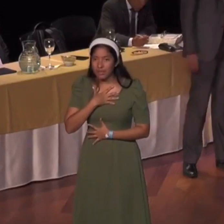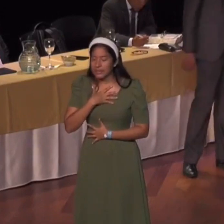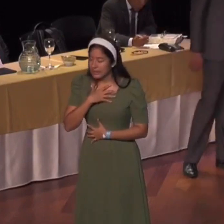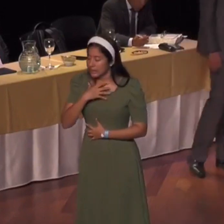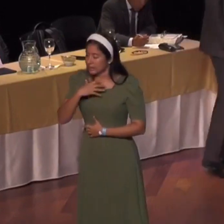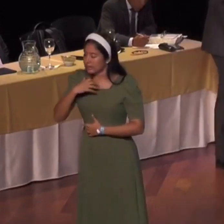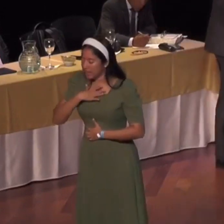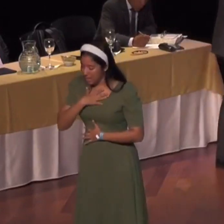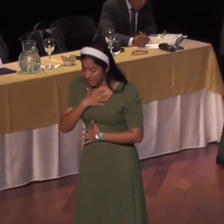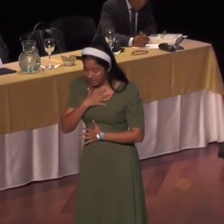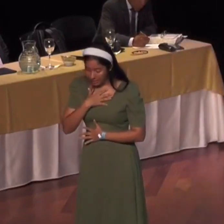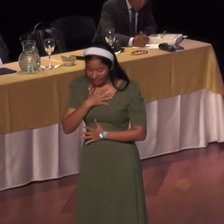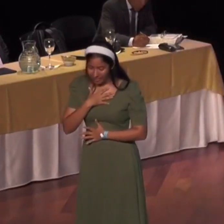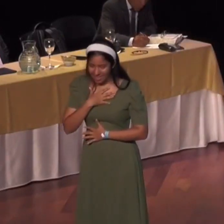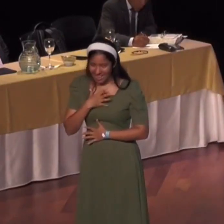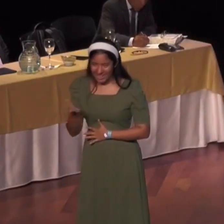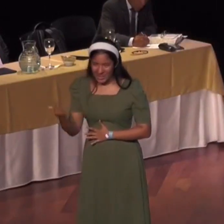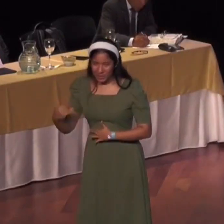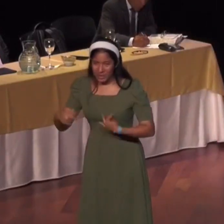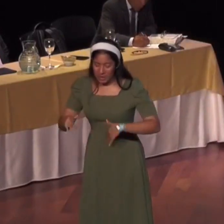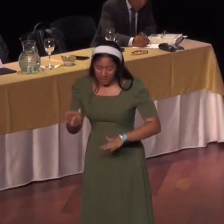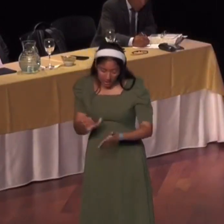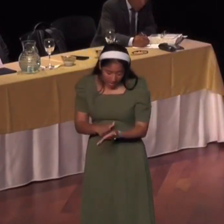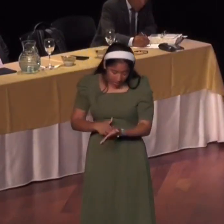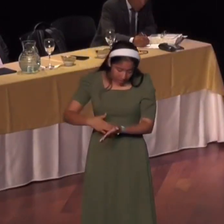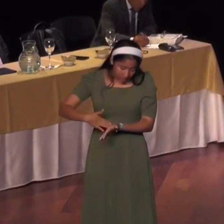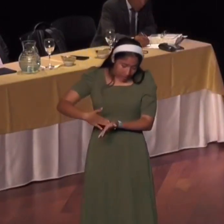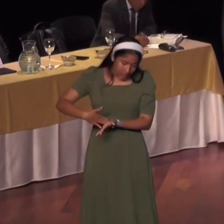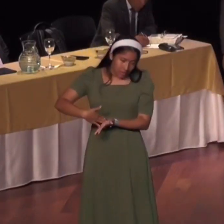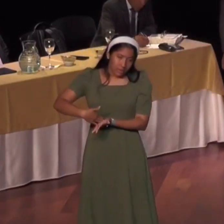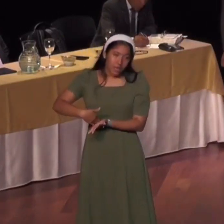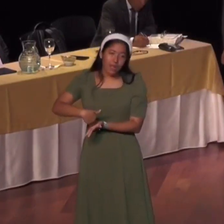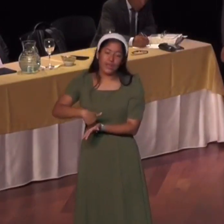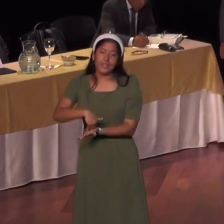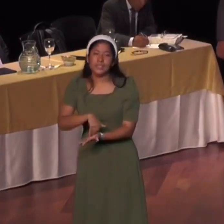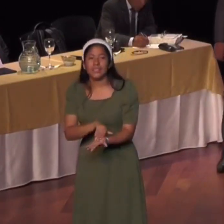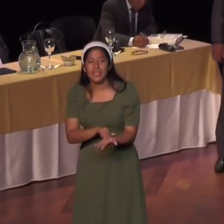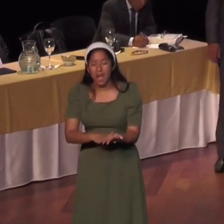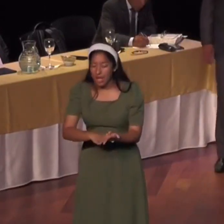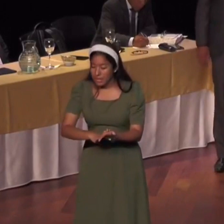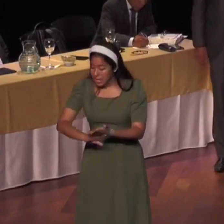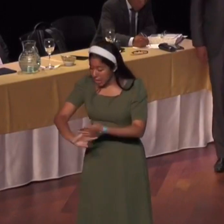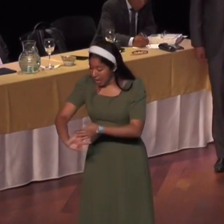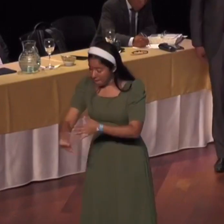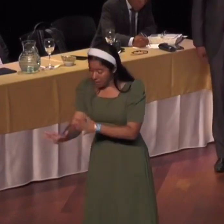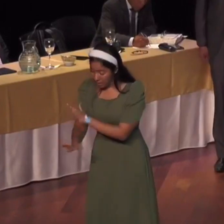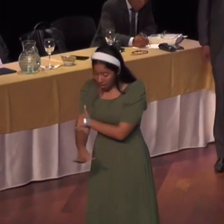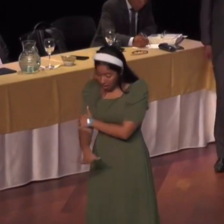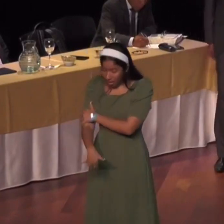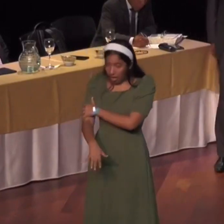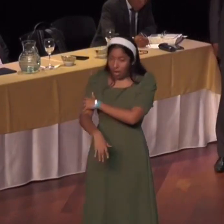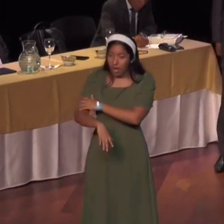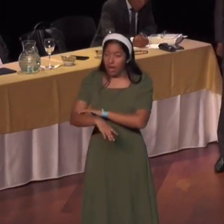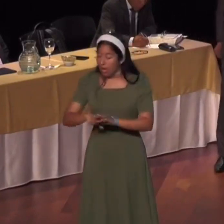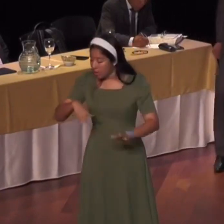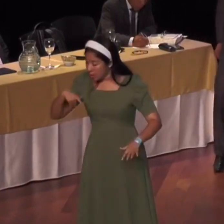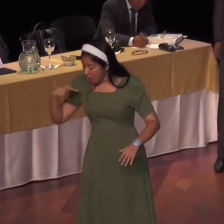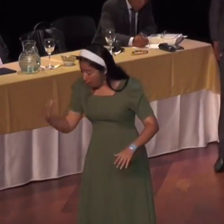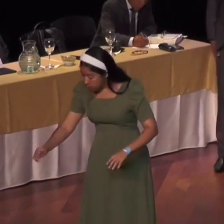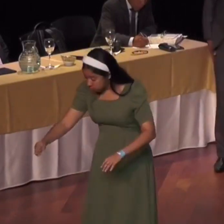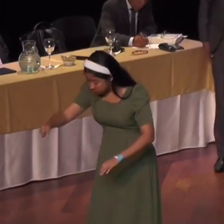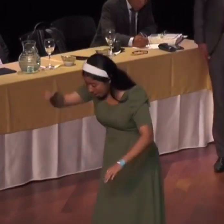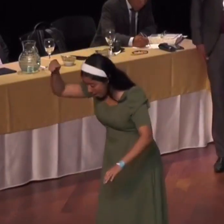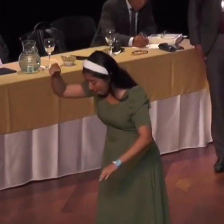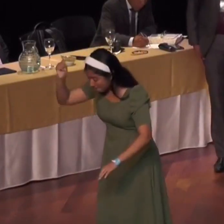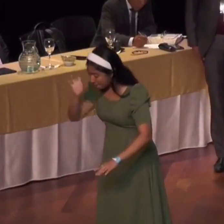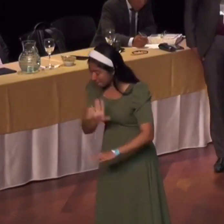estaba ahogando. Y cuando perdí las fuerzas y me dejé llevar, alguien me agarró por el cabello y me sacó del agua. Y si esa mano no